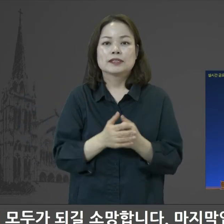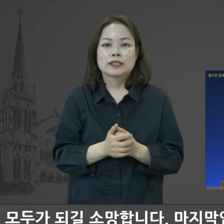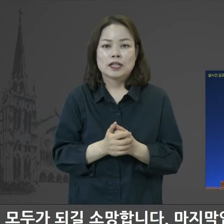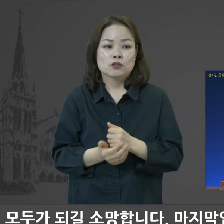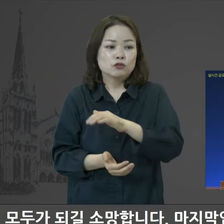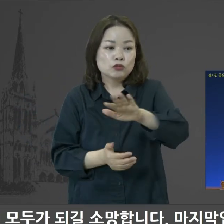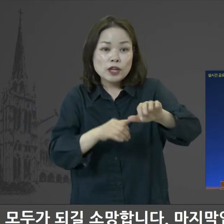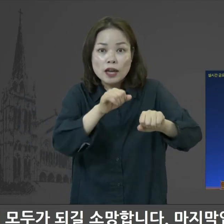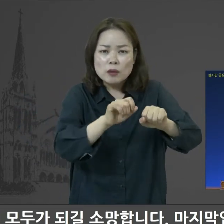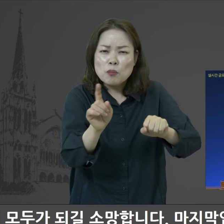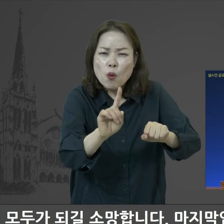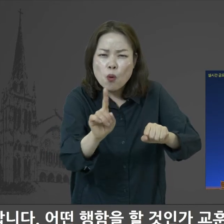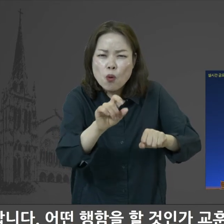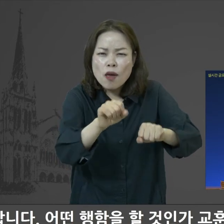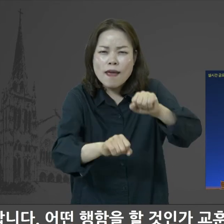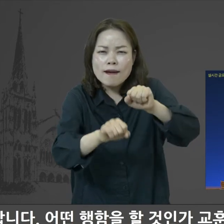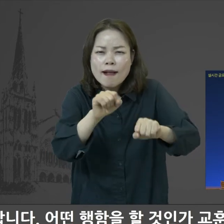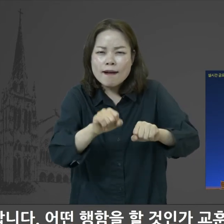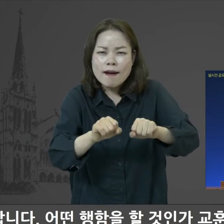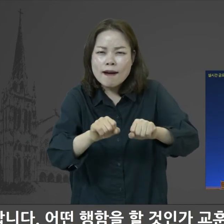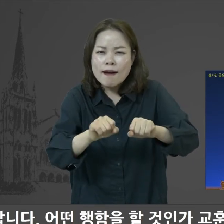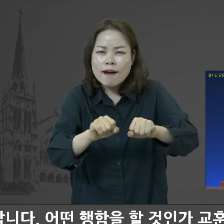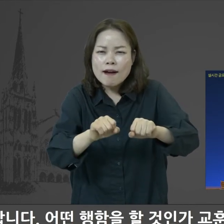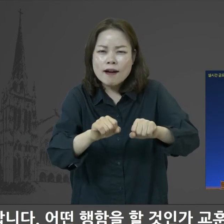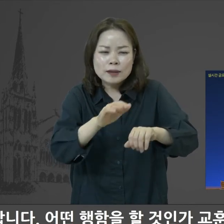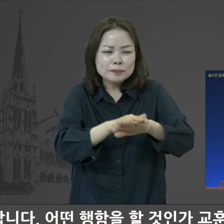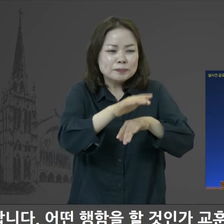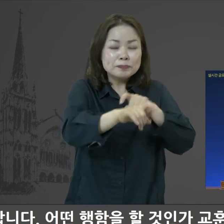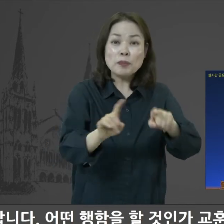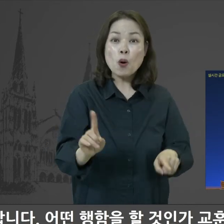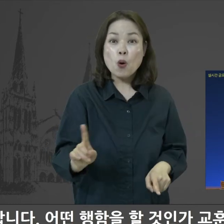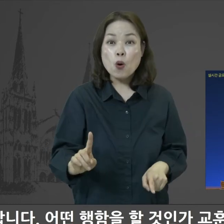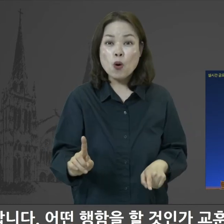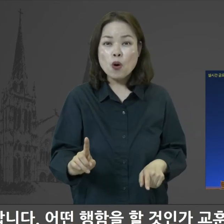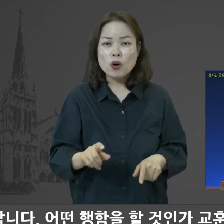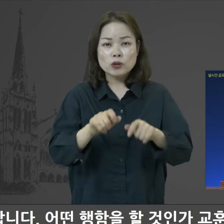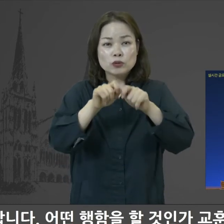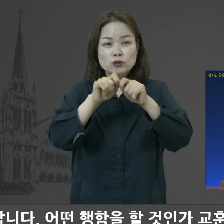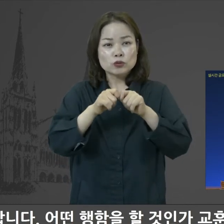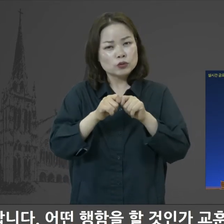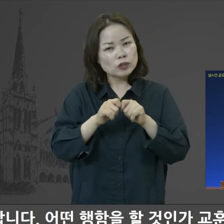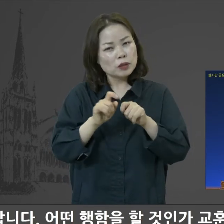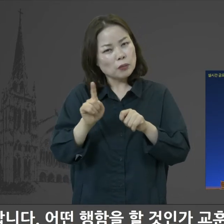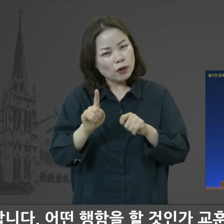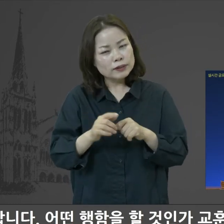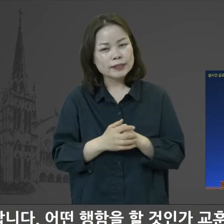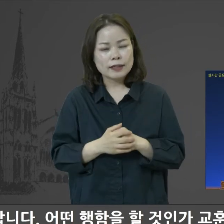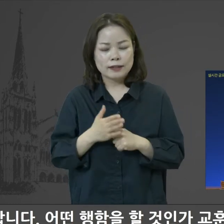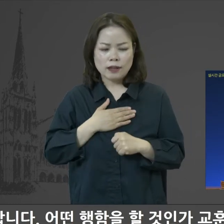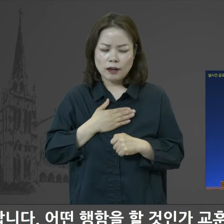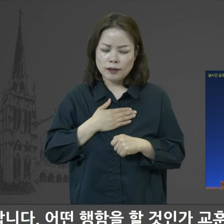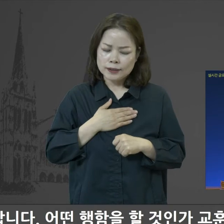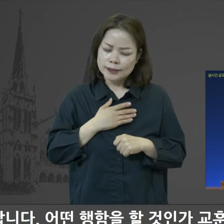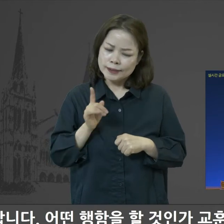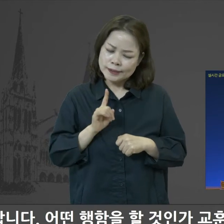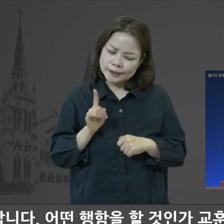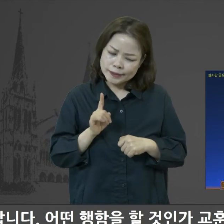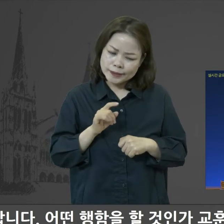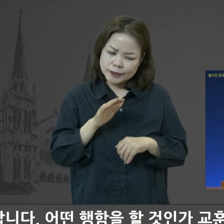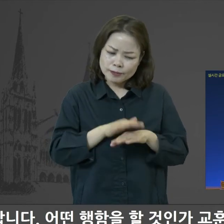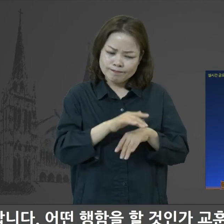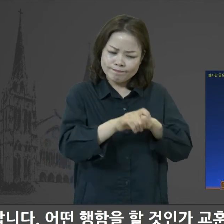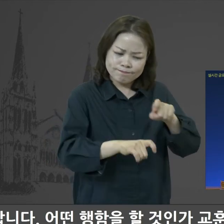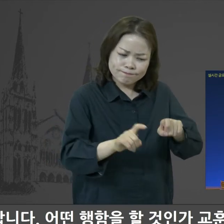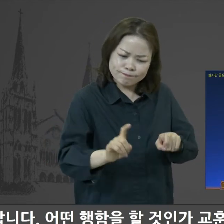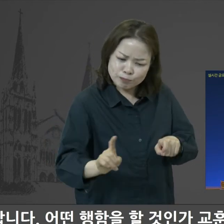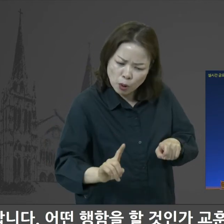우리가 행해야 되는데 어떤 걸 행할까, 여러분 마음 가운데 제 생각에는 구체적이지 않았을 거예요. 어떻게 내가 행해야 되지? 라고